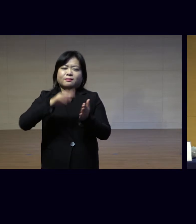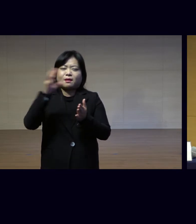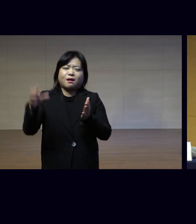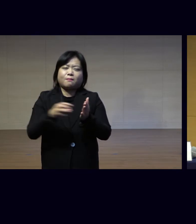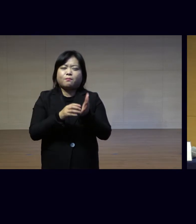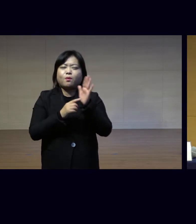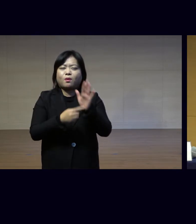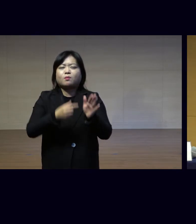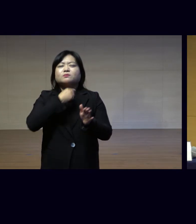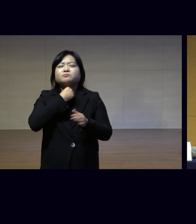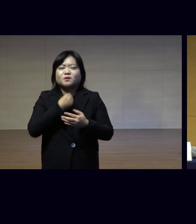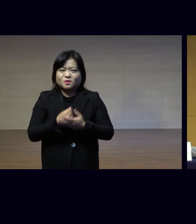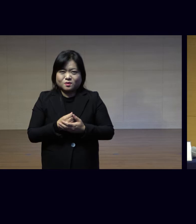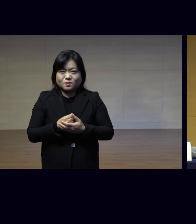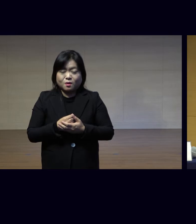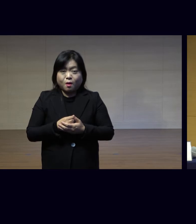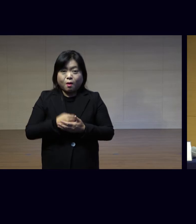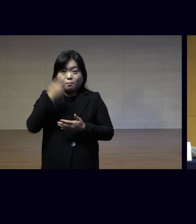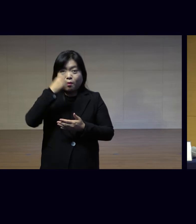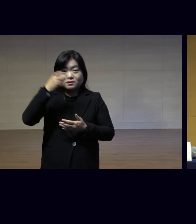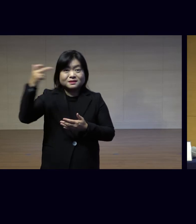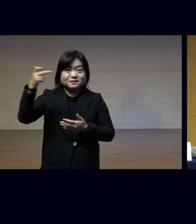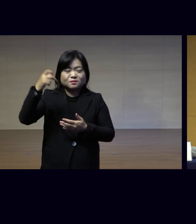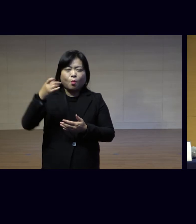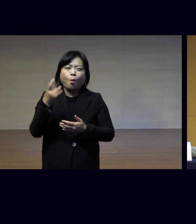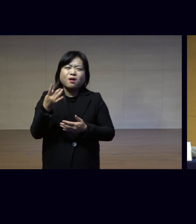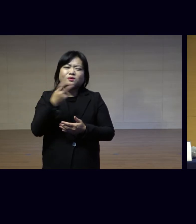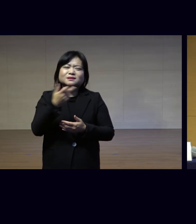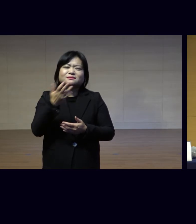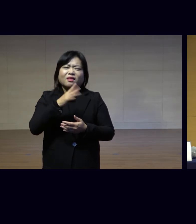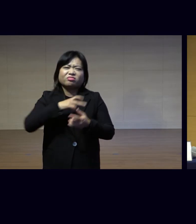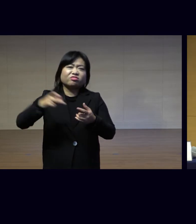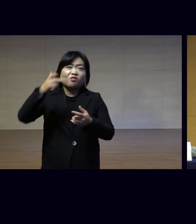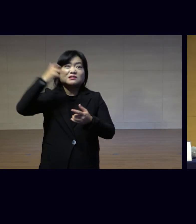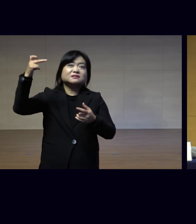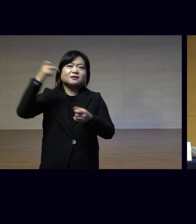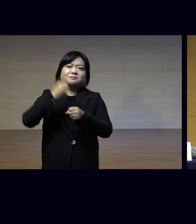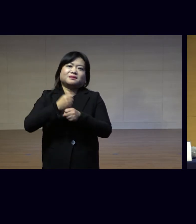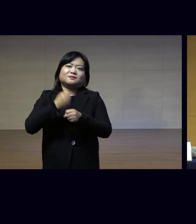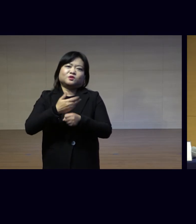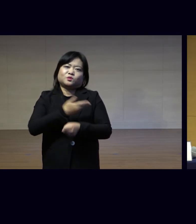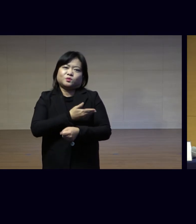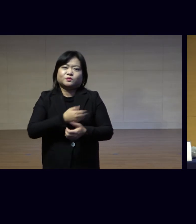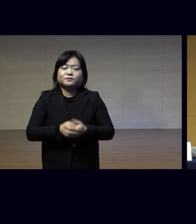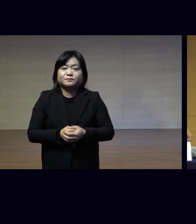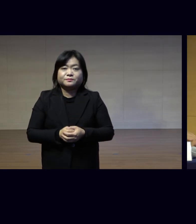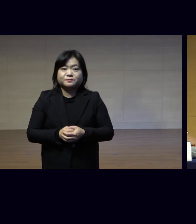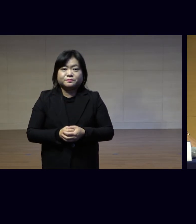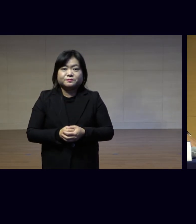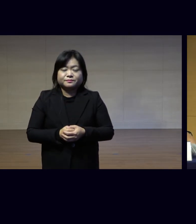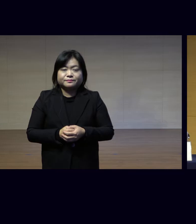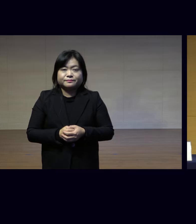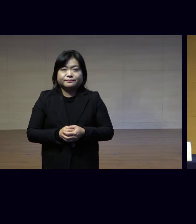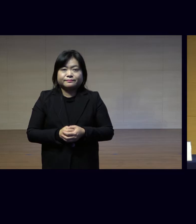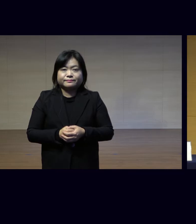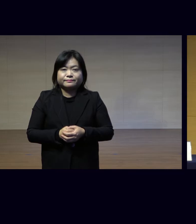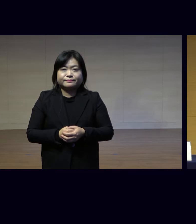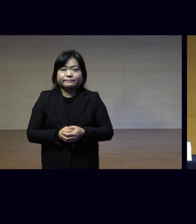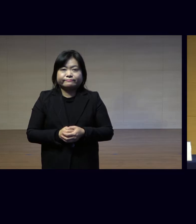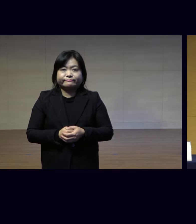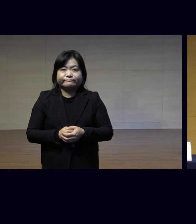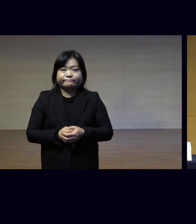묘사하고 싶지 않았을까. 머리도 더 크잖아요. 원래 머리도 큰데 더 크게 만든 것 같은 느낌입니다. 예. 그 머릿속에 다 들어있잖아요.